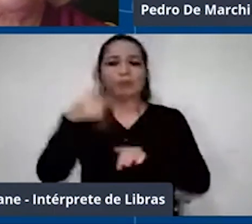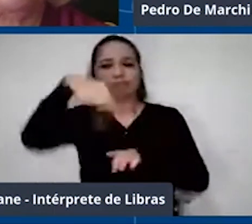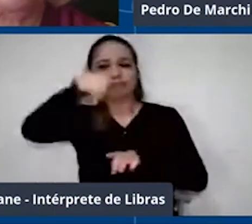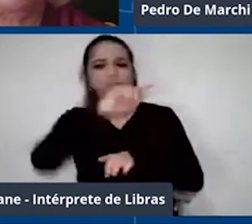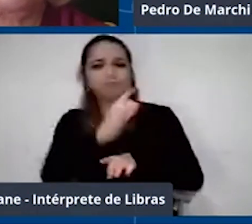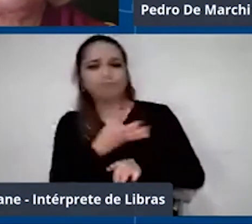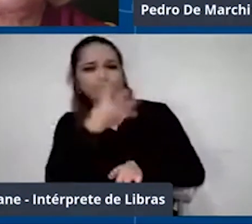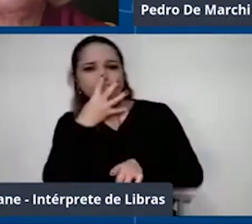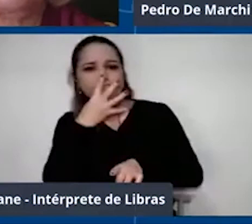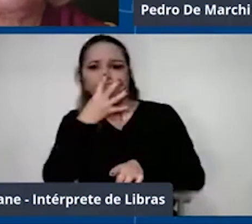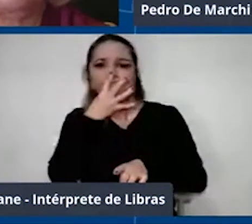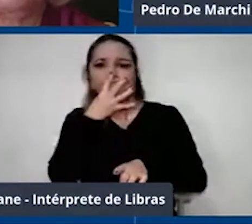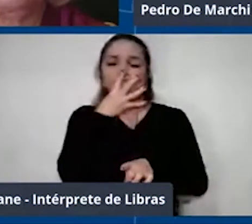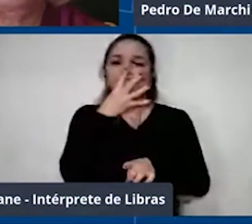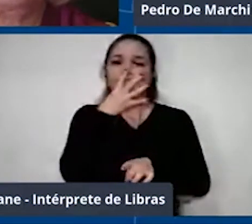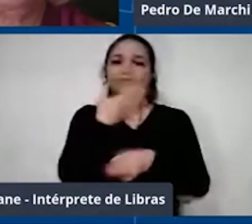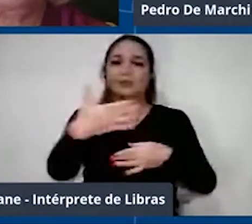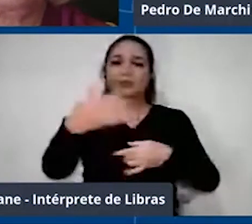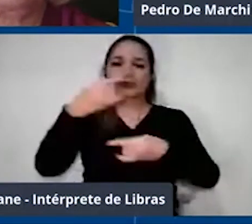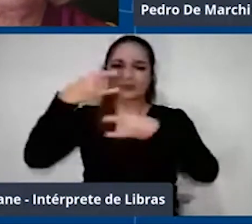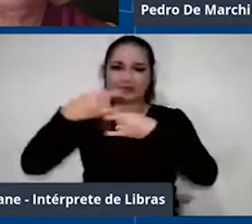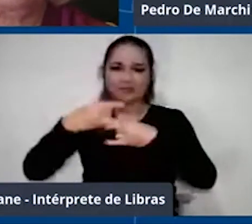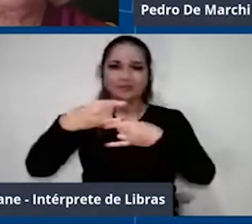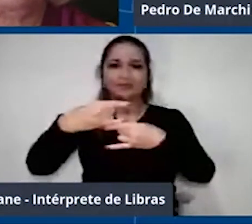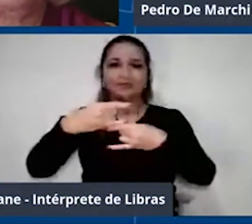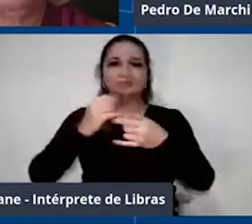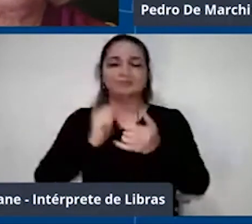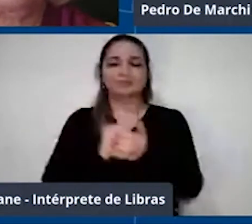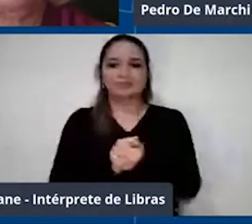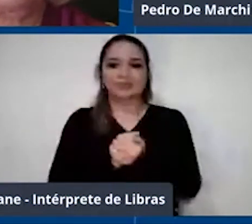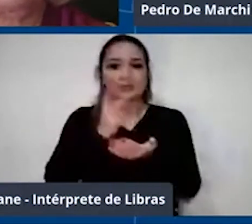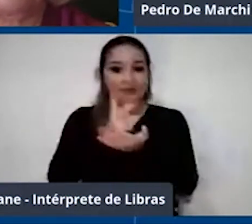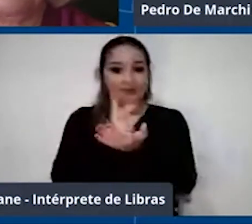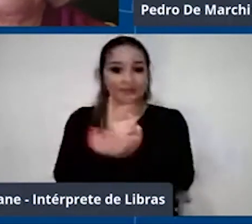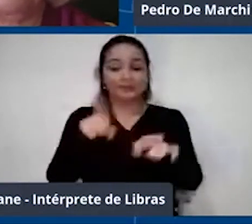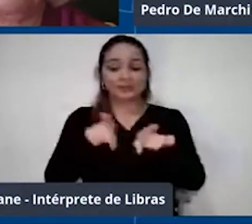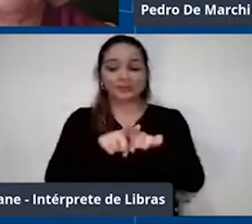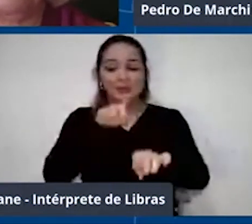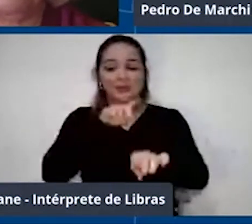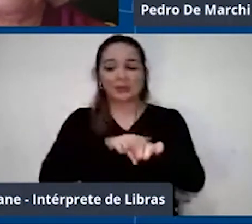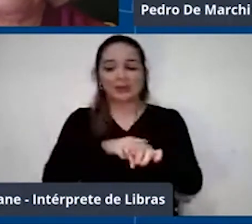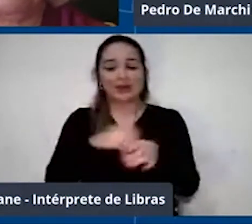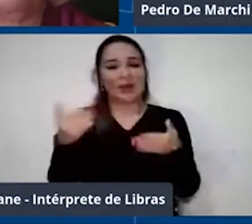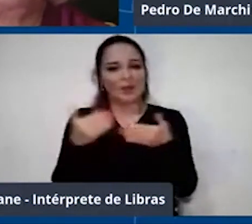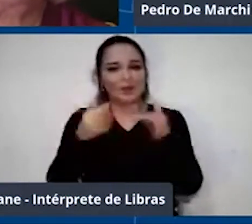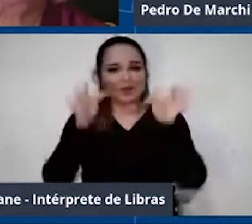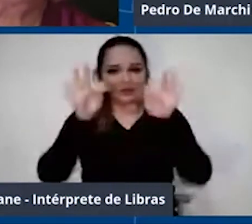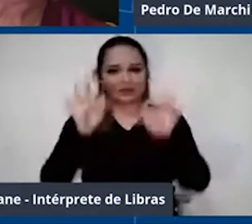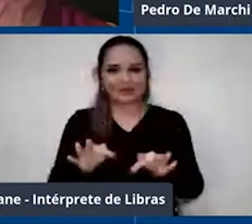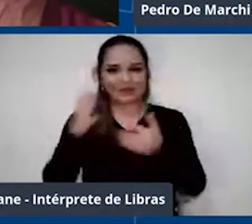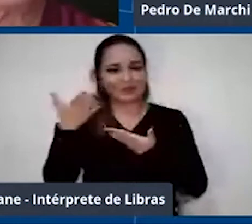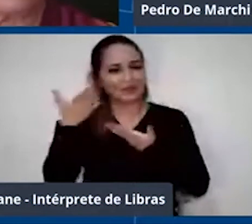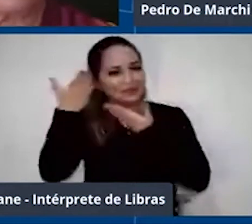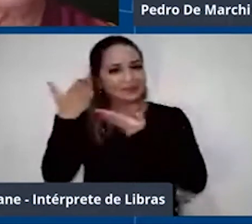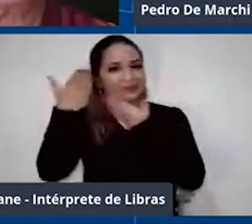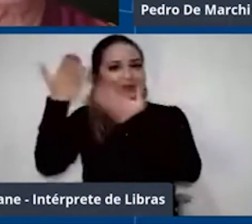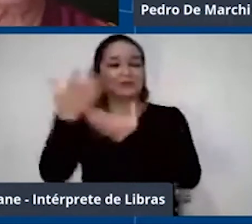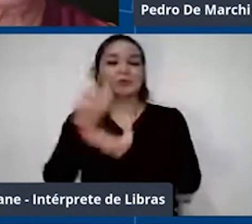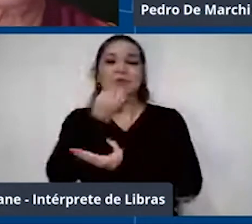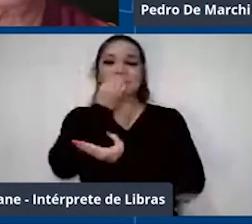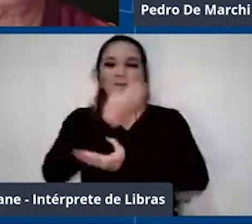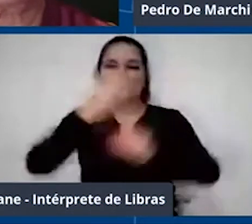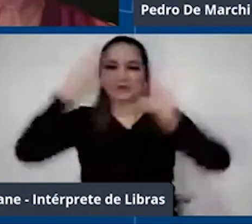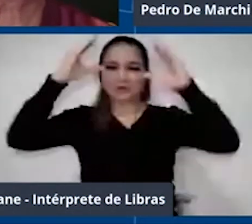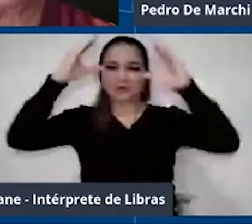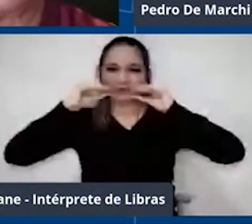que estiveram conosco nessa noite, e seguindo aí o horário previsto, vamos encerrar o evento, dando uma boa noite a todos, uma